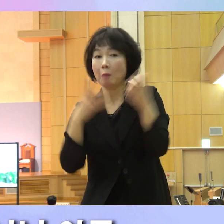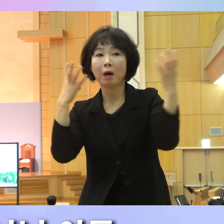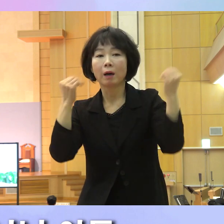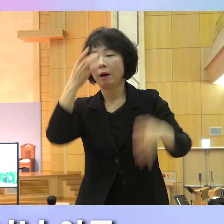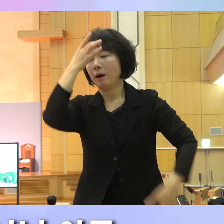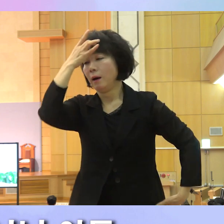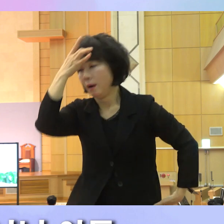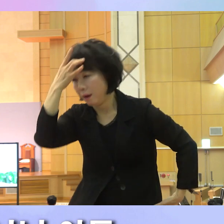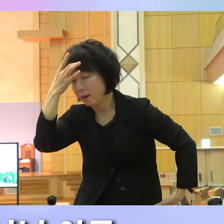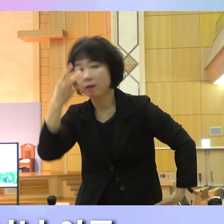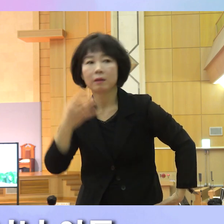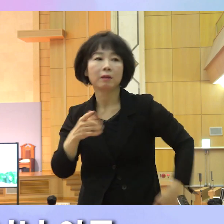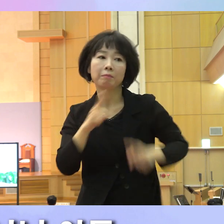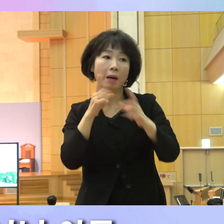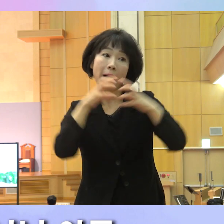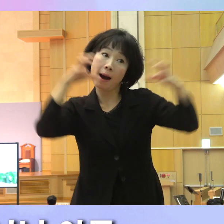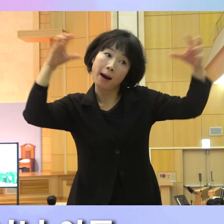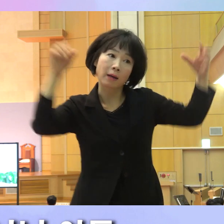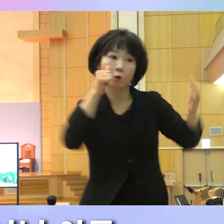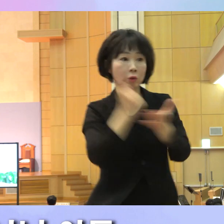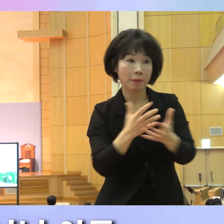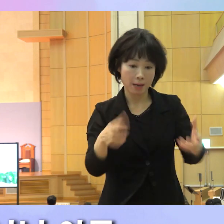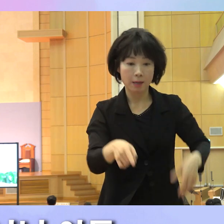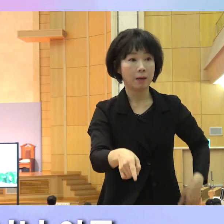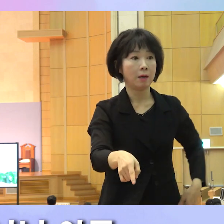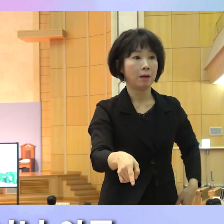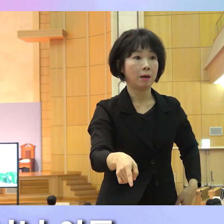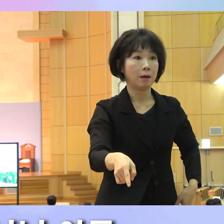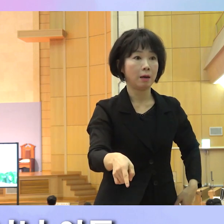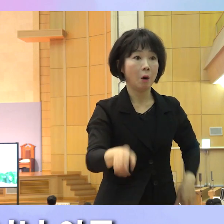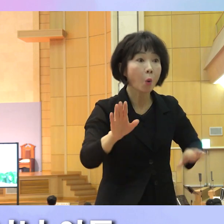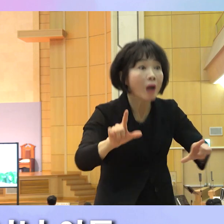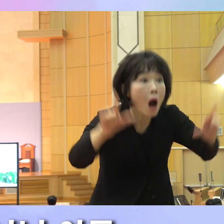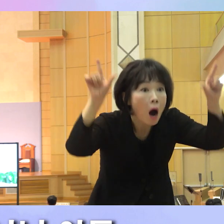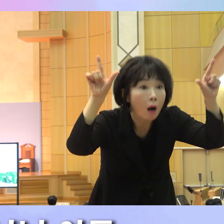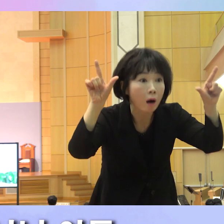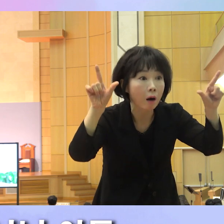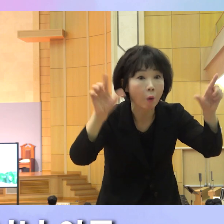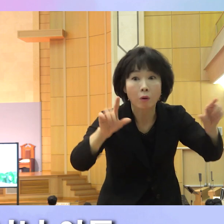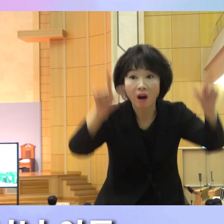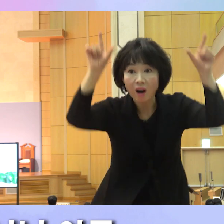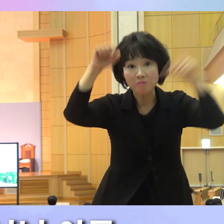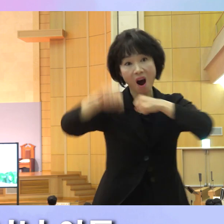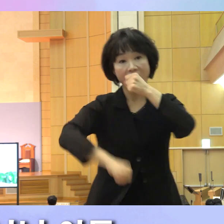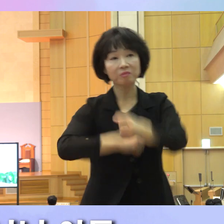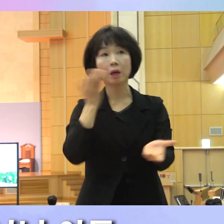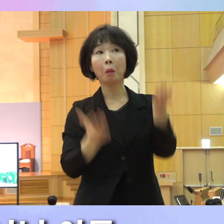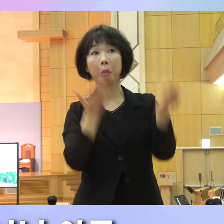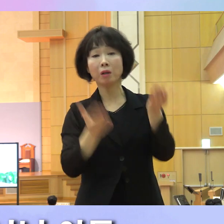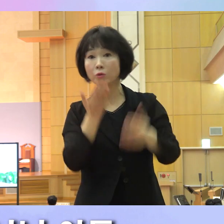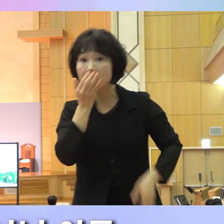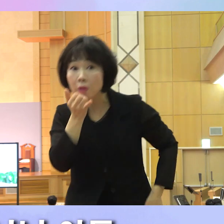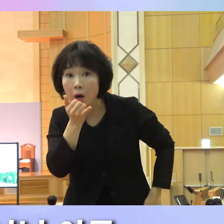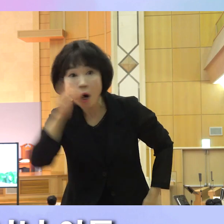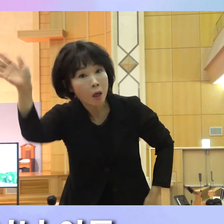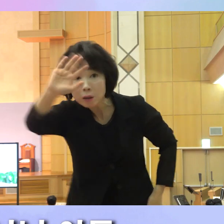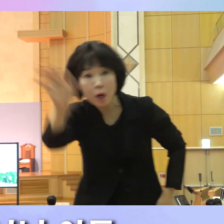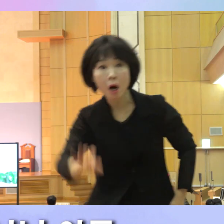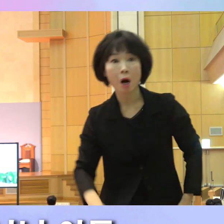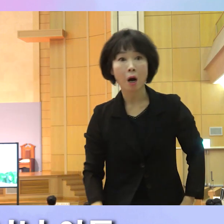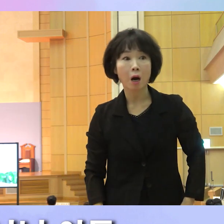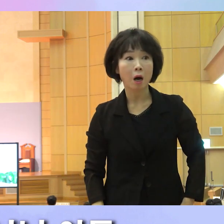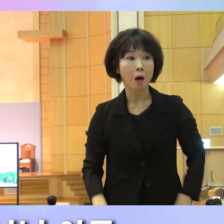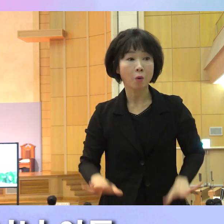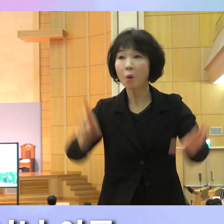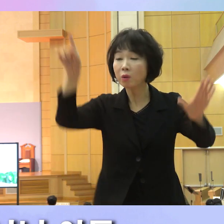괴수라고 말했단 말이에요. 그러니까 오늘날 보면요, 내가 누구든지 자기를